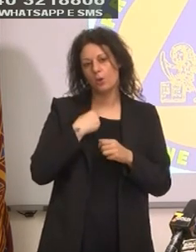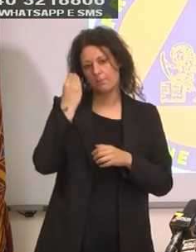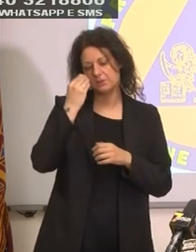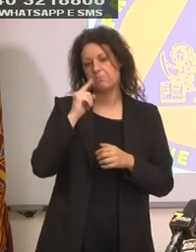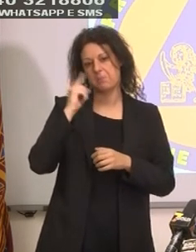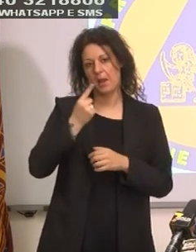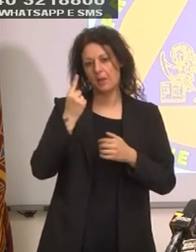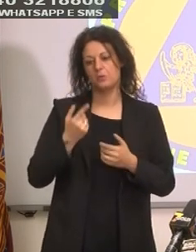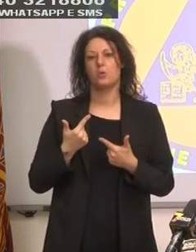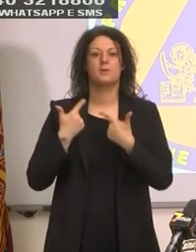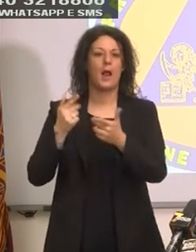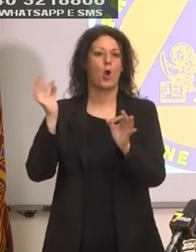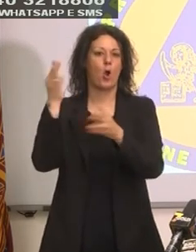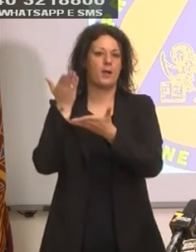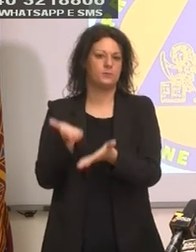caso appunto lei,